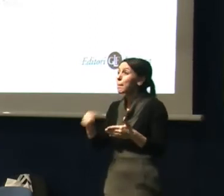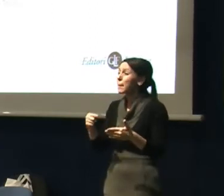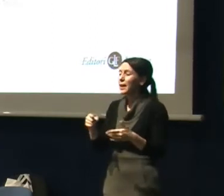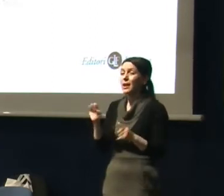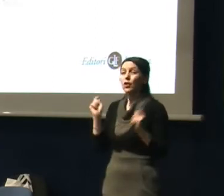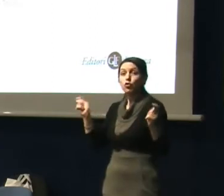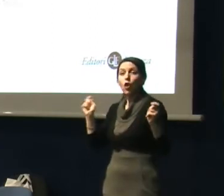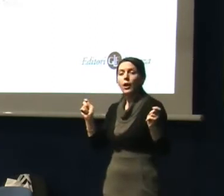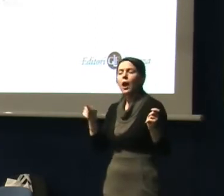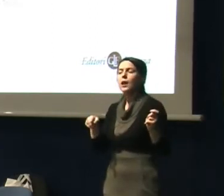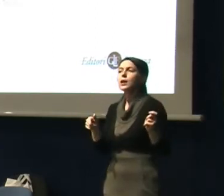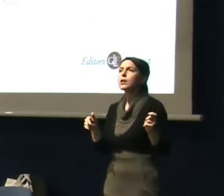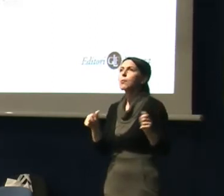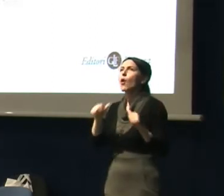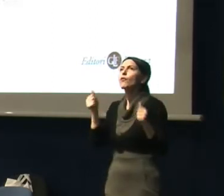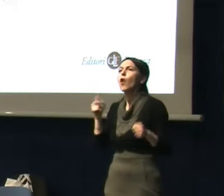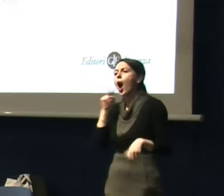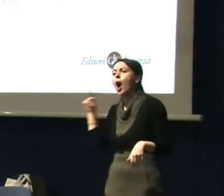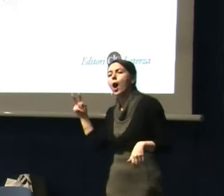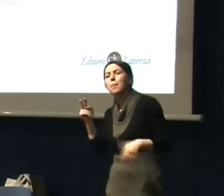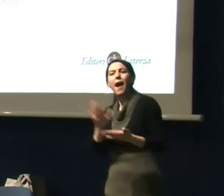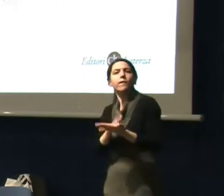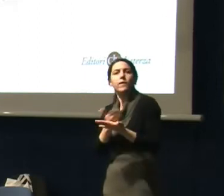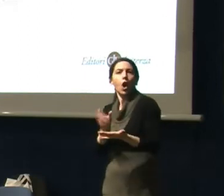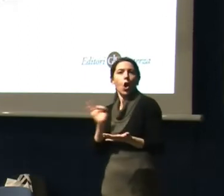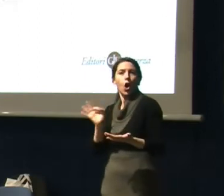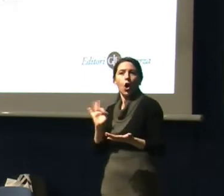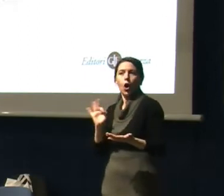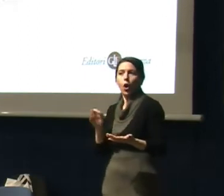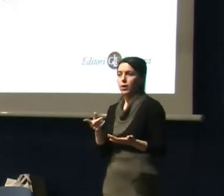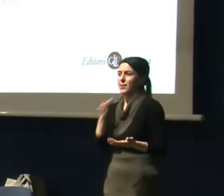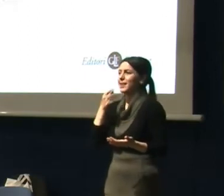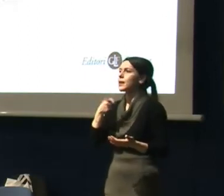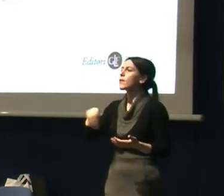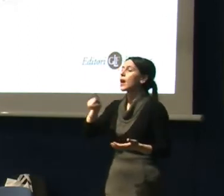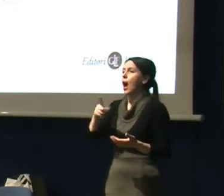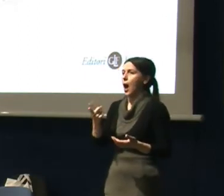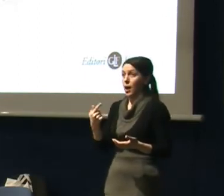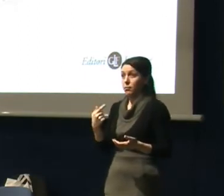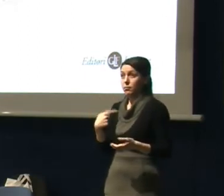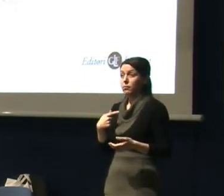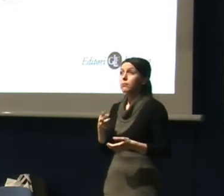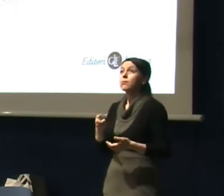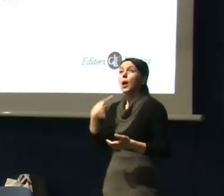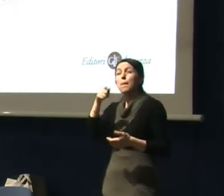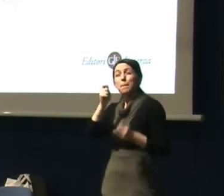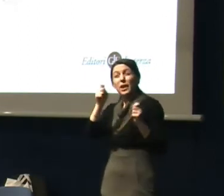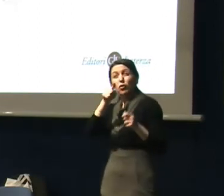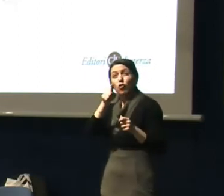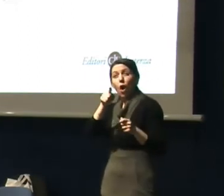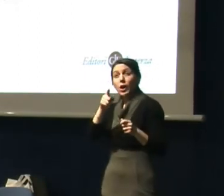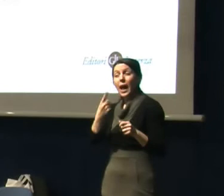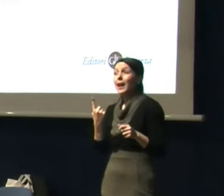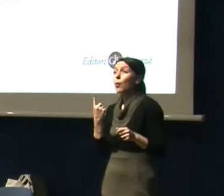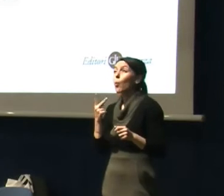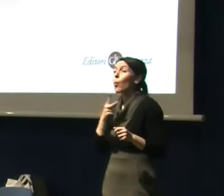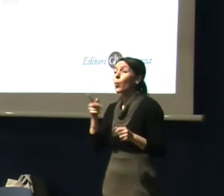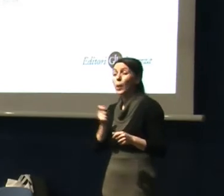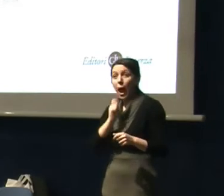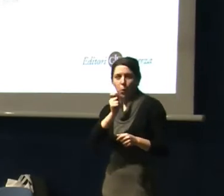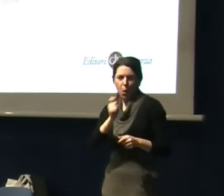percepito ancora come valore e cioè nessuno di noi in questa sala è disposto a pagare un euro per essere informato dallo